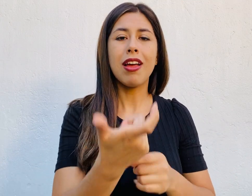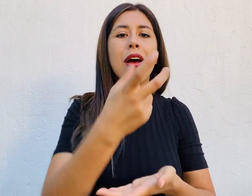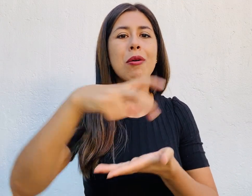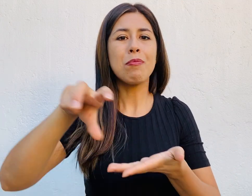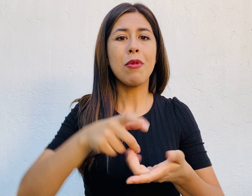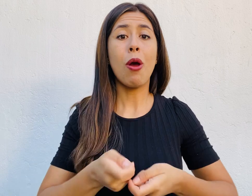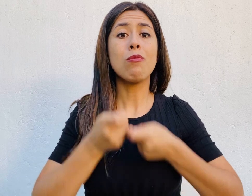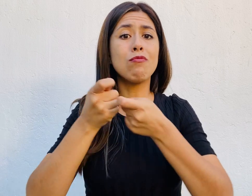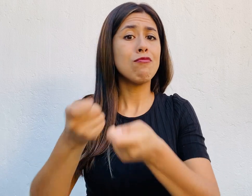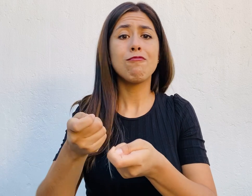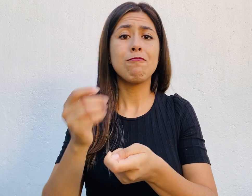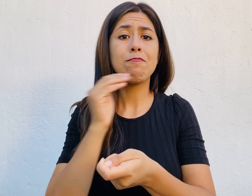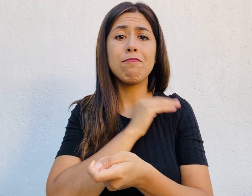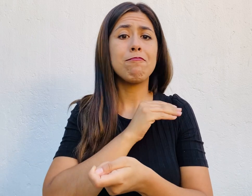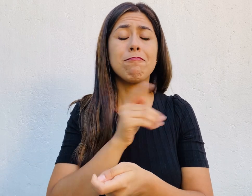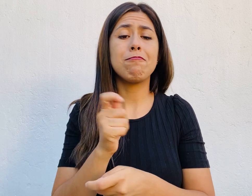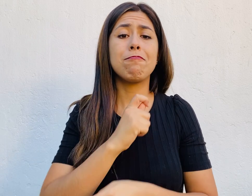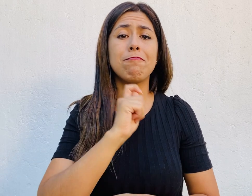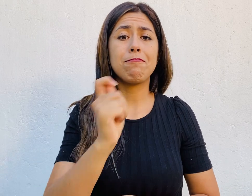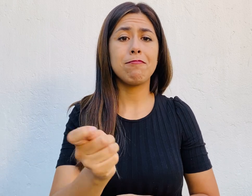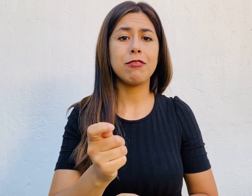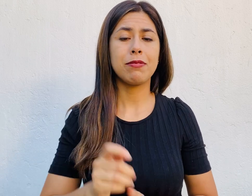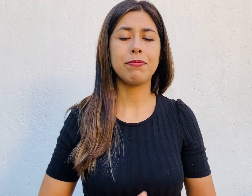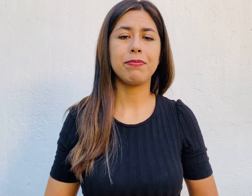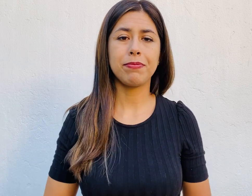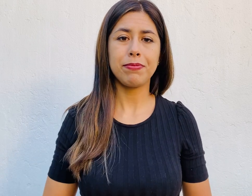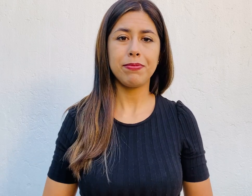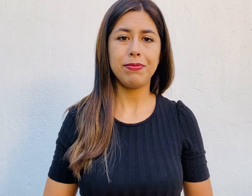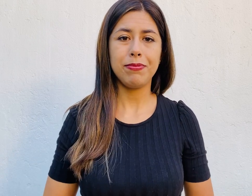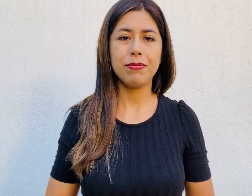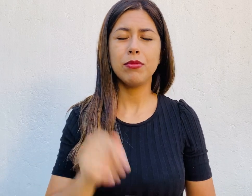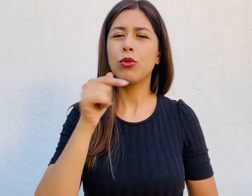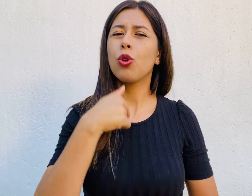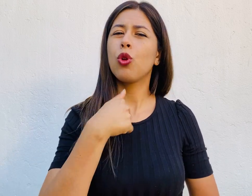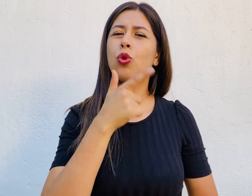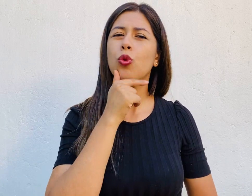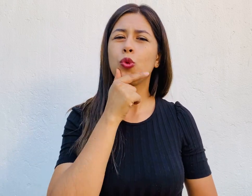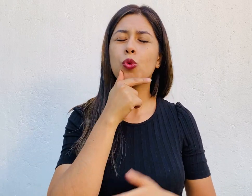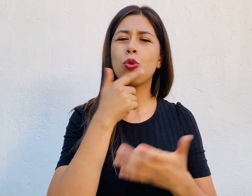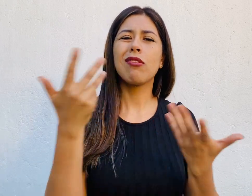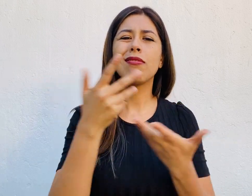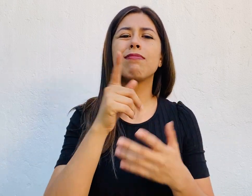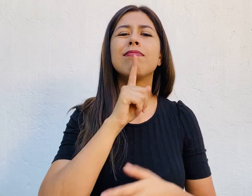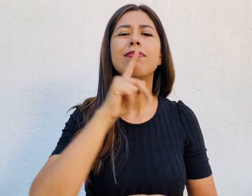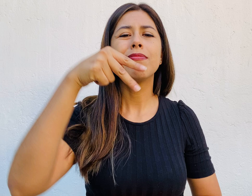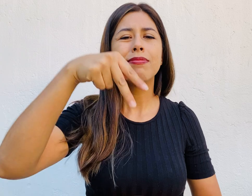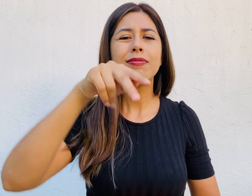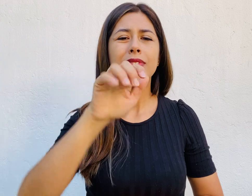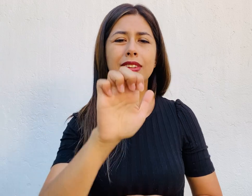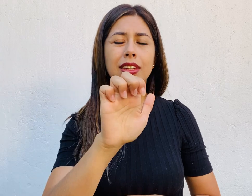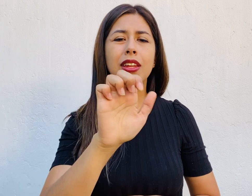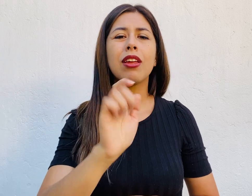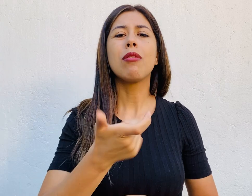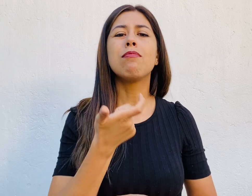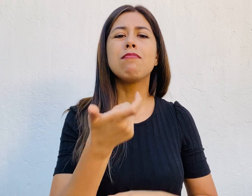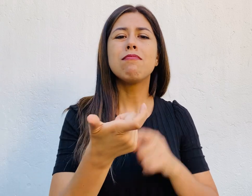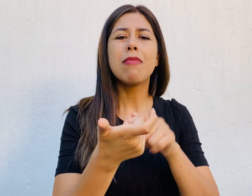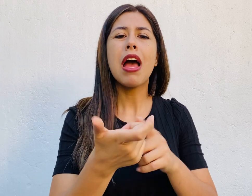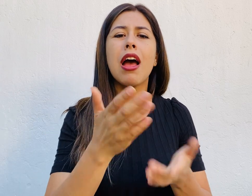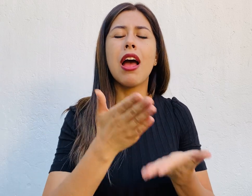manera inmediata. Si tengo dudas sobre pase escolar o TNE, todas tus consultas respecto de